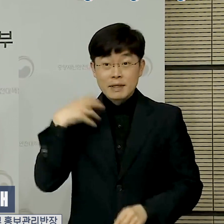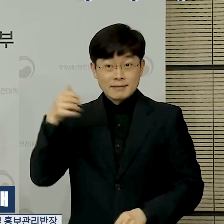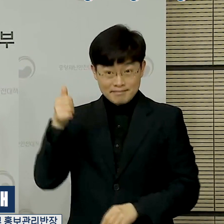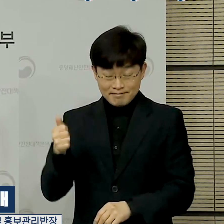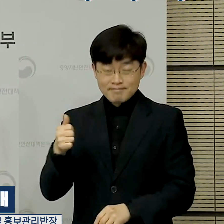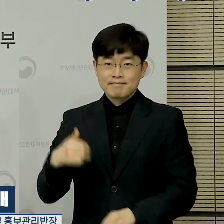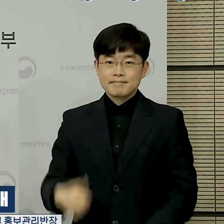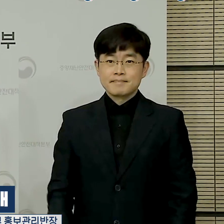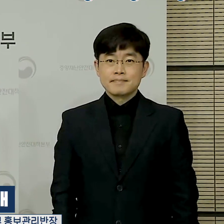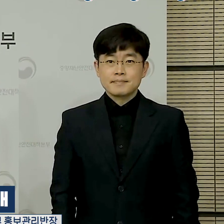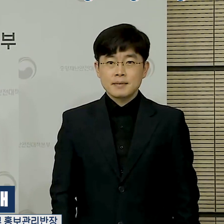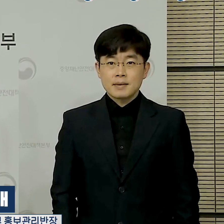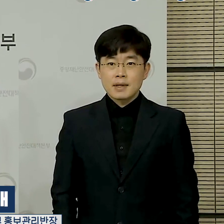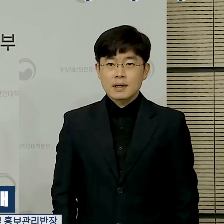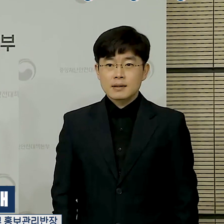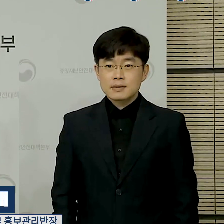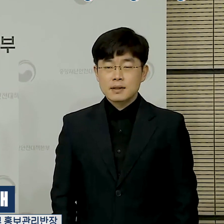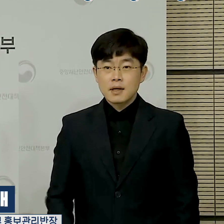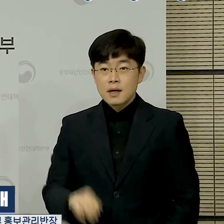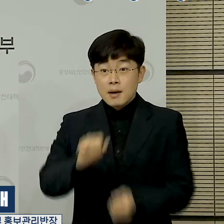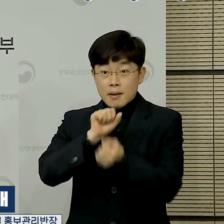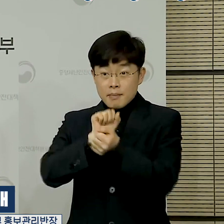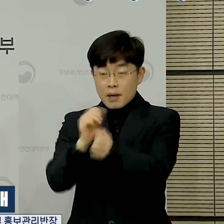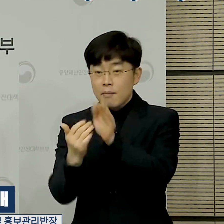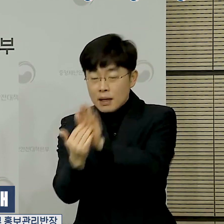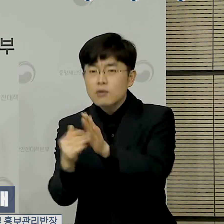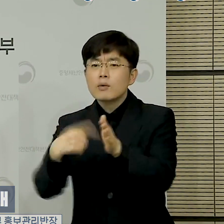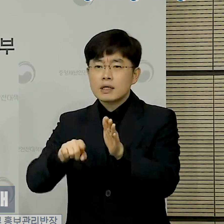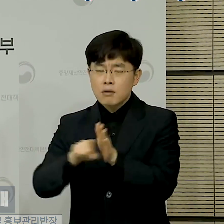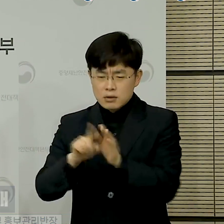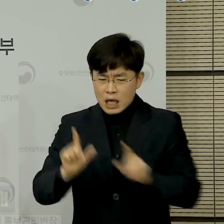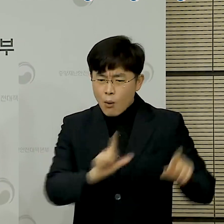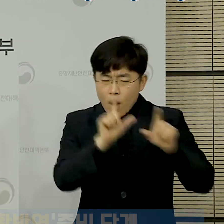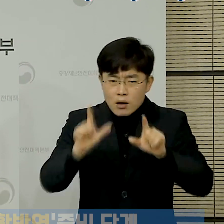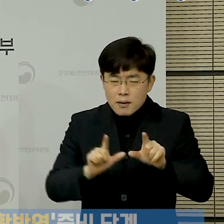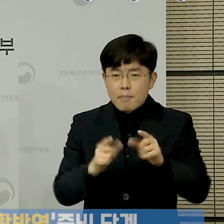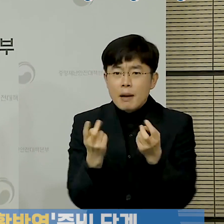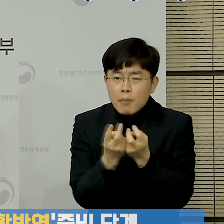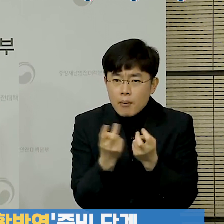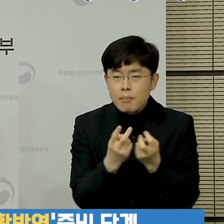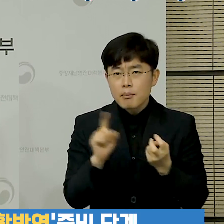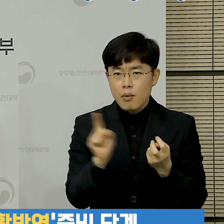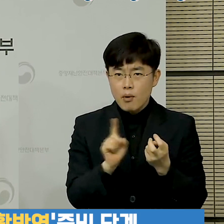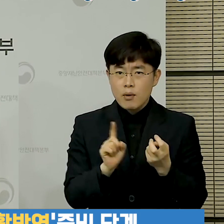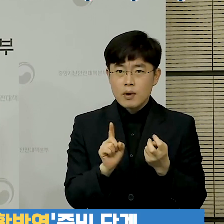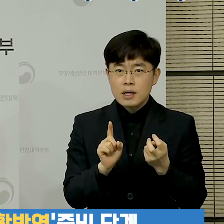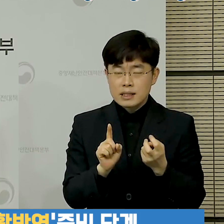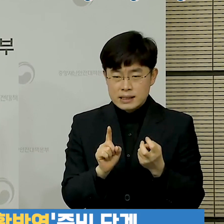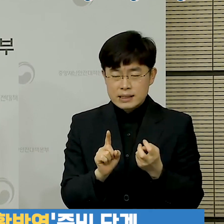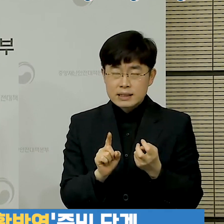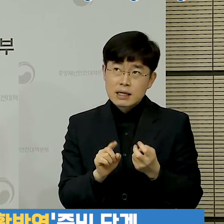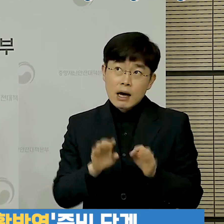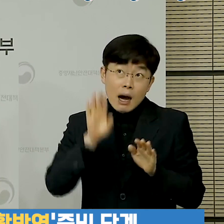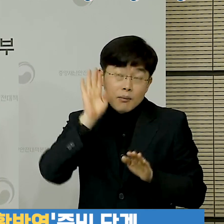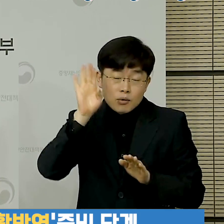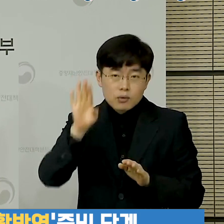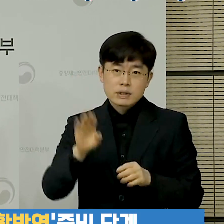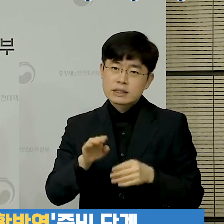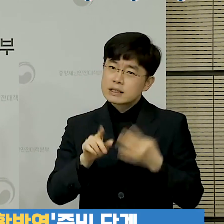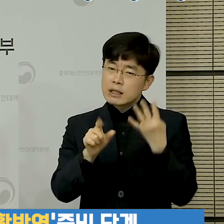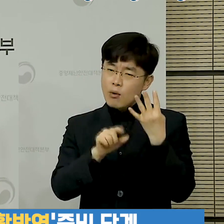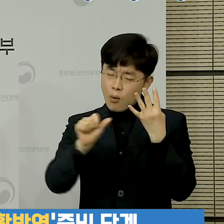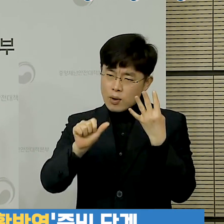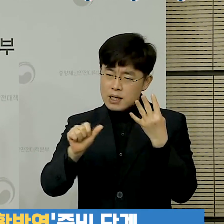우선 생활 방역은 현재 지금 저희가 2월 5일까지 고강도 좀 강화된 사회적 거리두기를 충분히